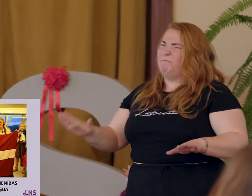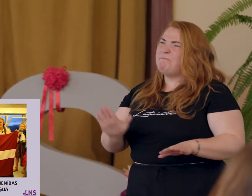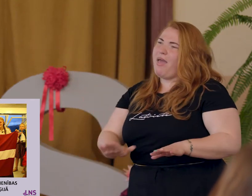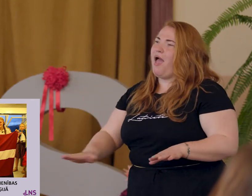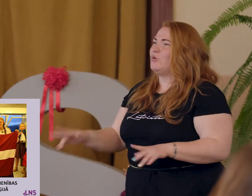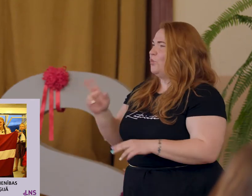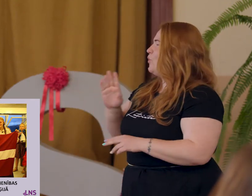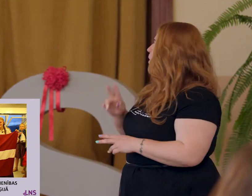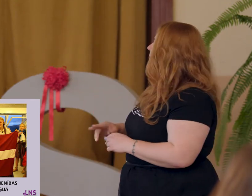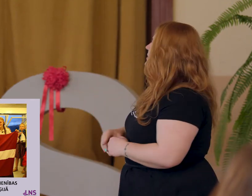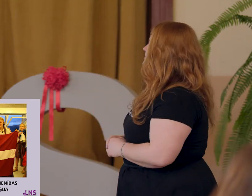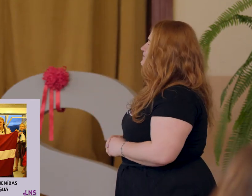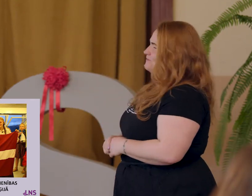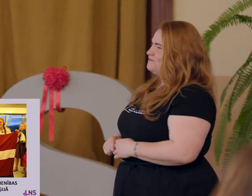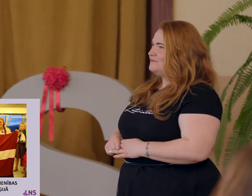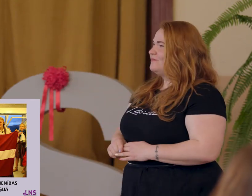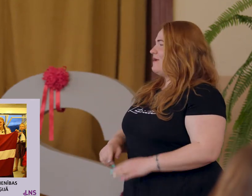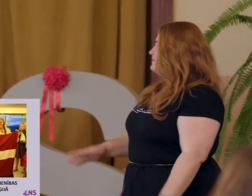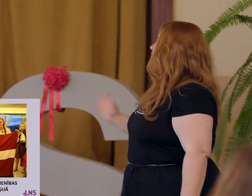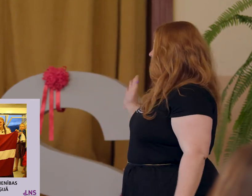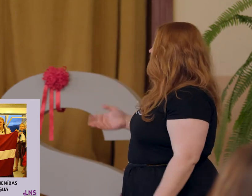Un arī tas ir bērniem nometne Norvēģijā.